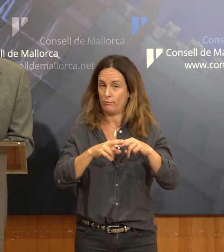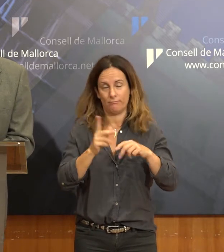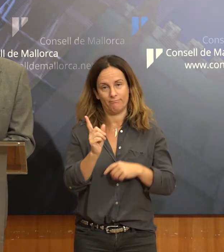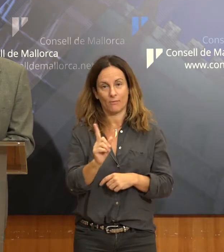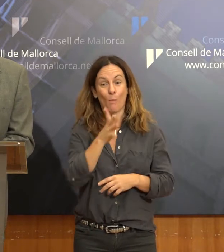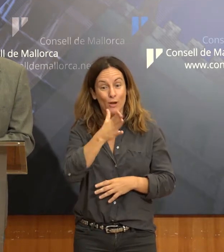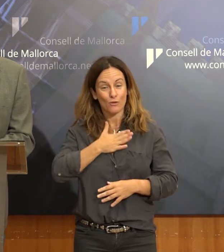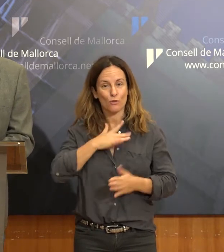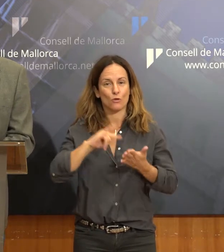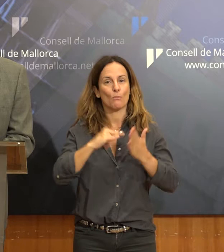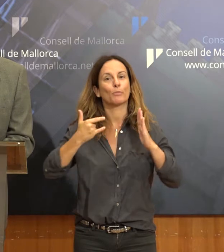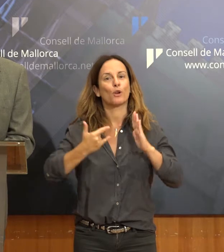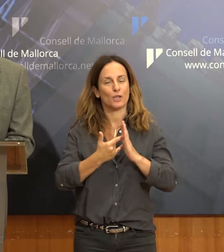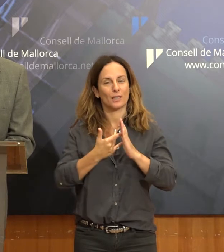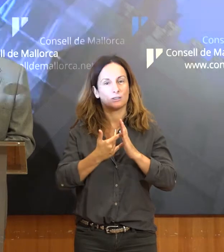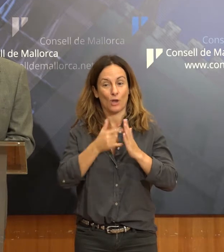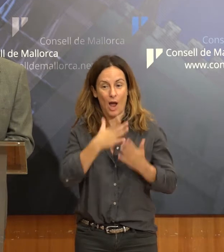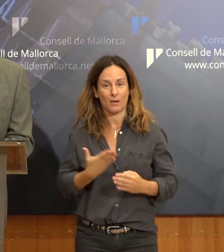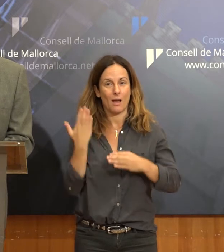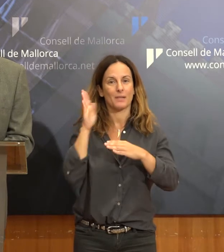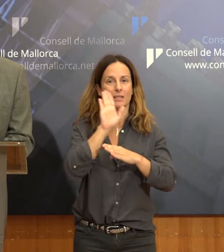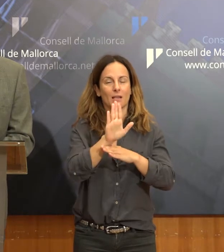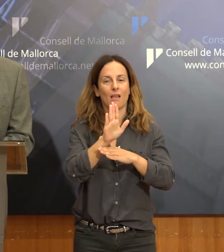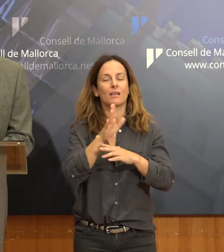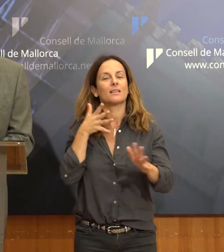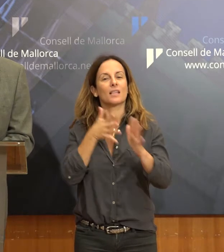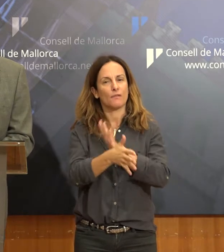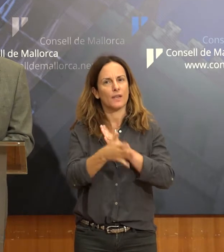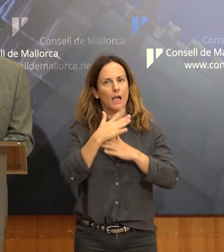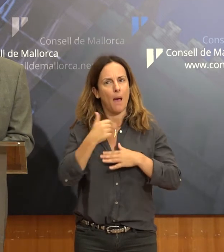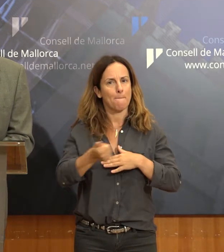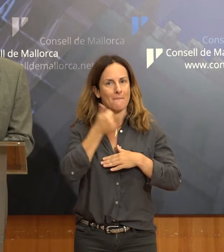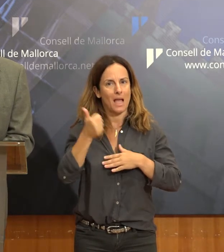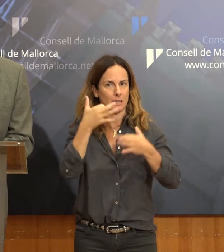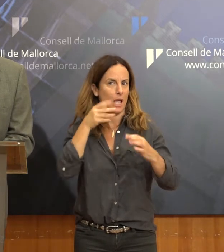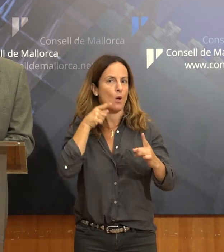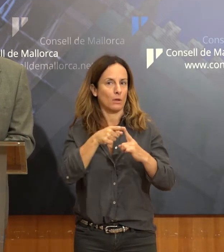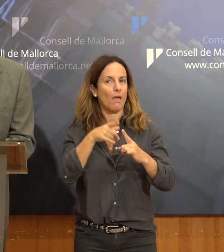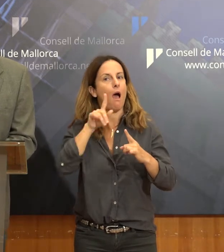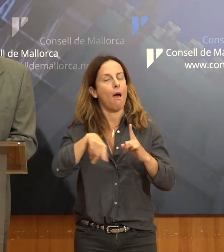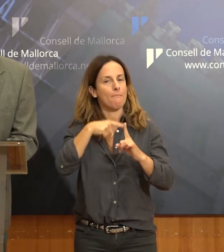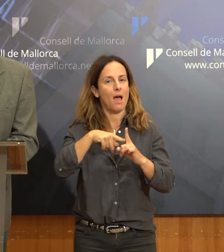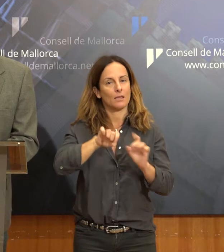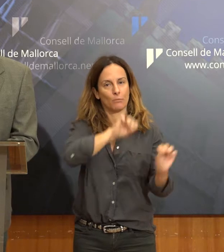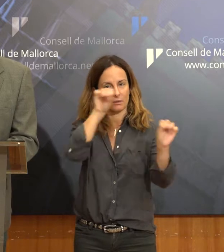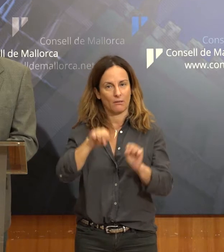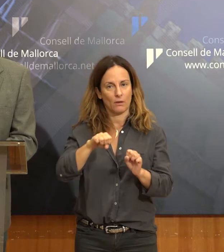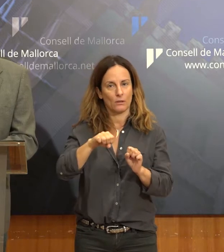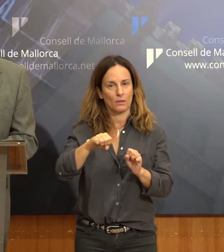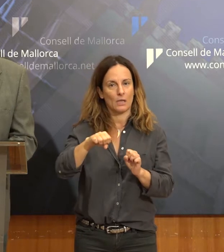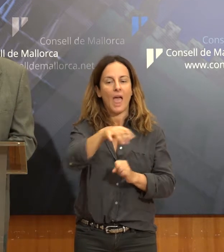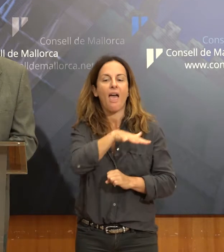suma entre el que és la millora de la seguretat i també la protecció de l'entorn. És a dir, es